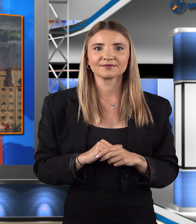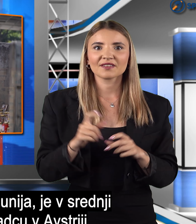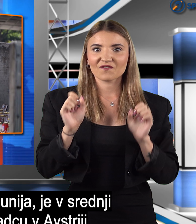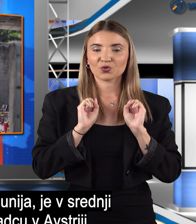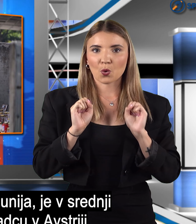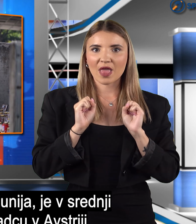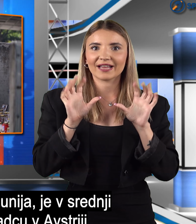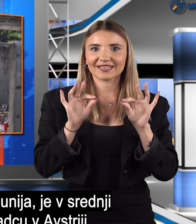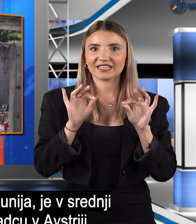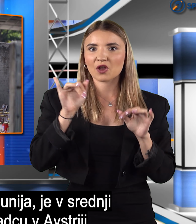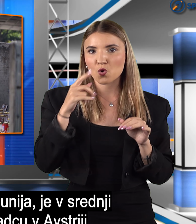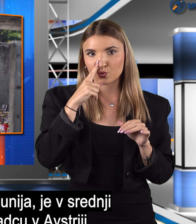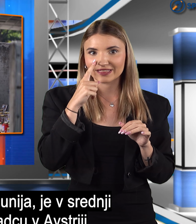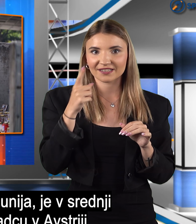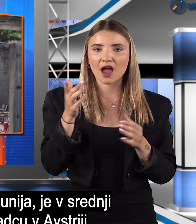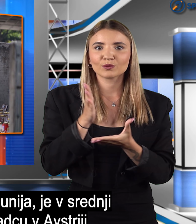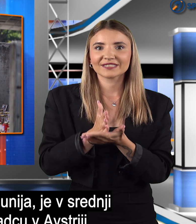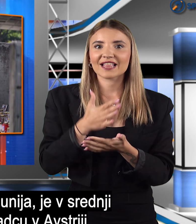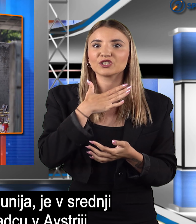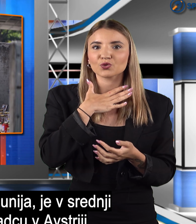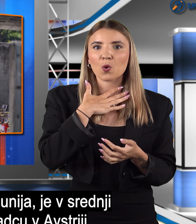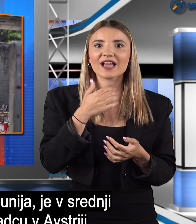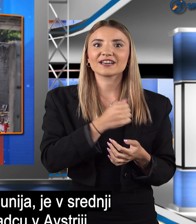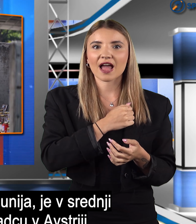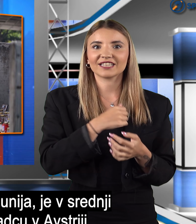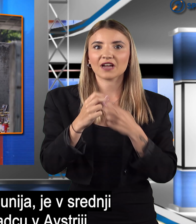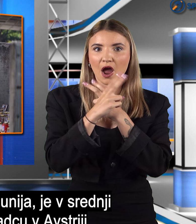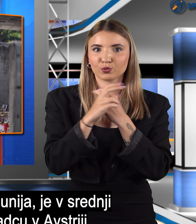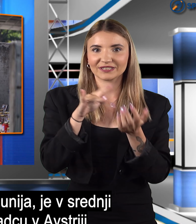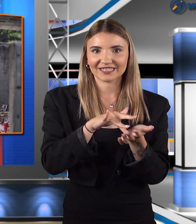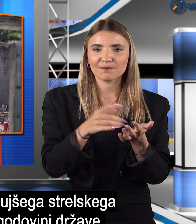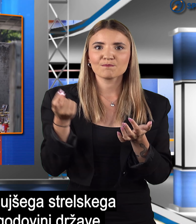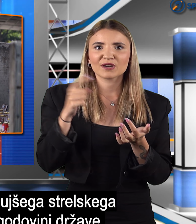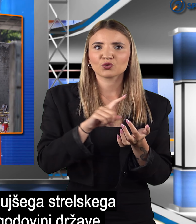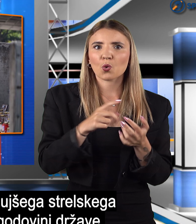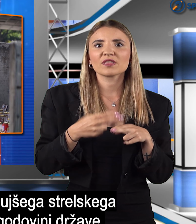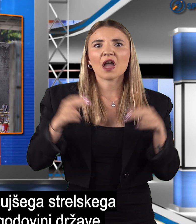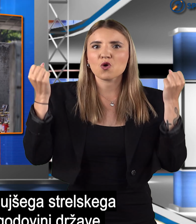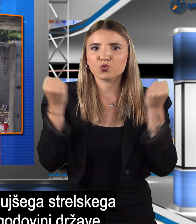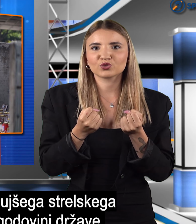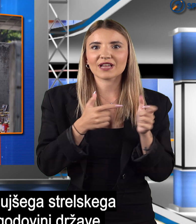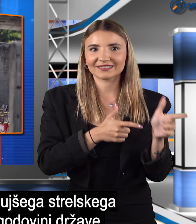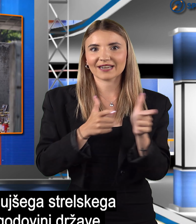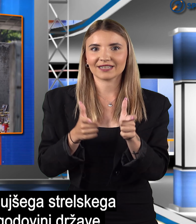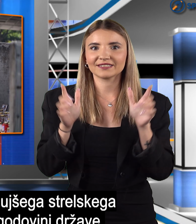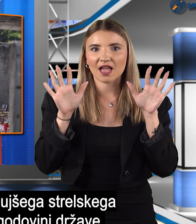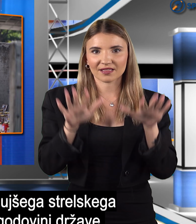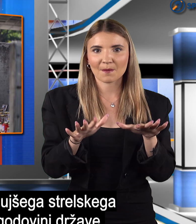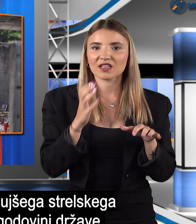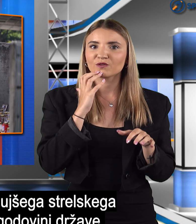V torek 10. junija je v srednji šoli v Gradcu v Avstriji prišlo do najhujšega strelskega